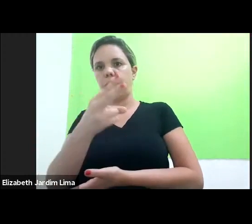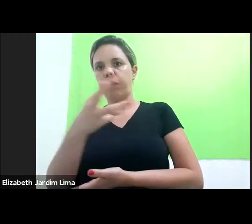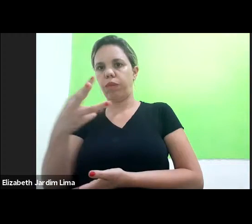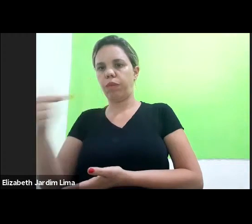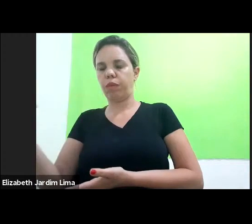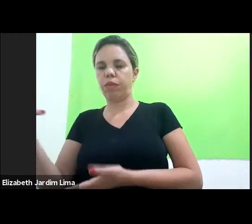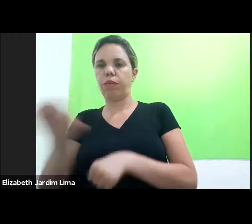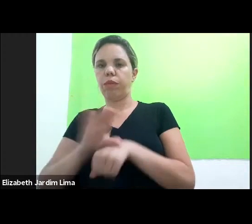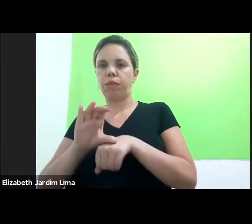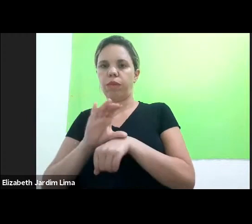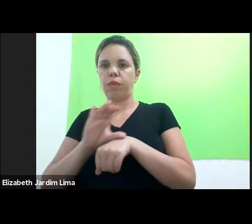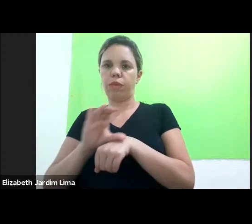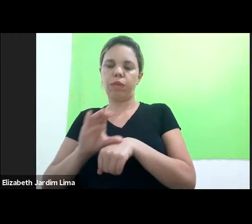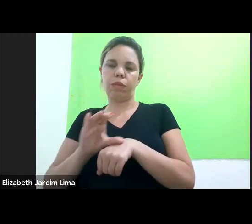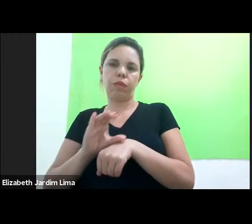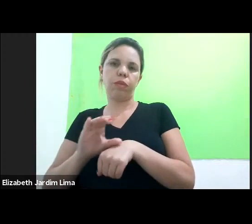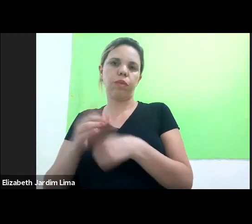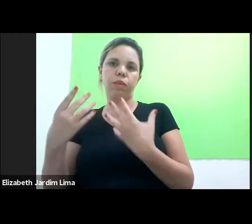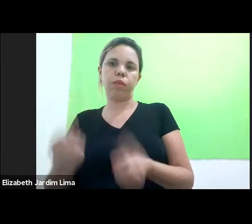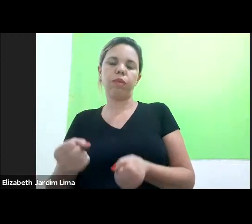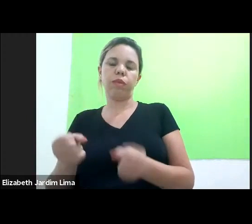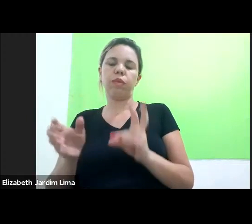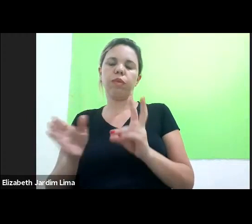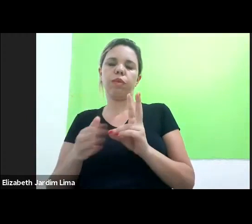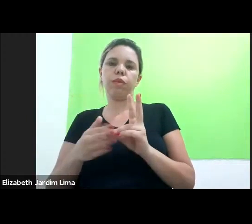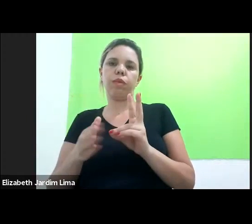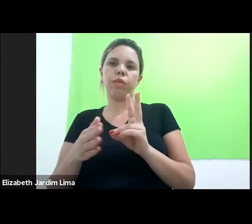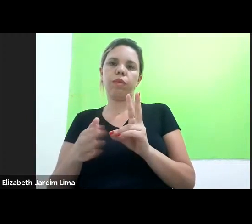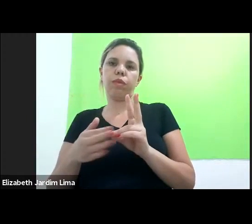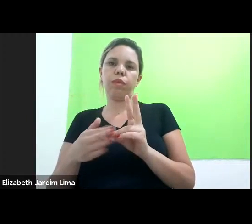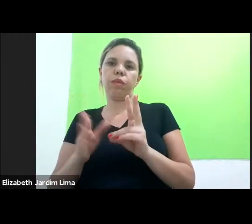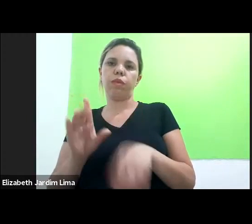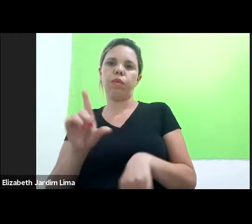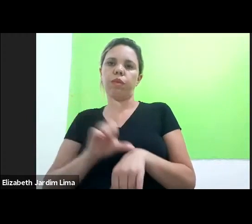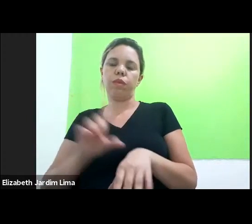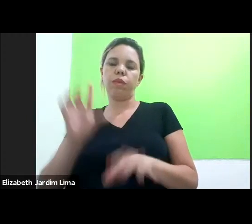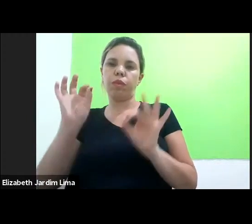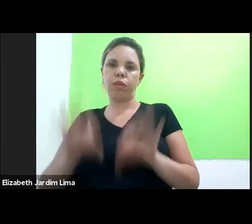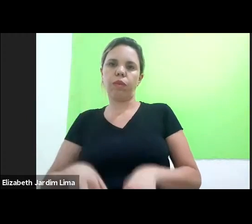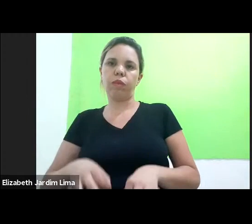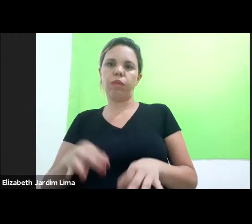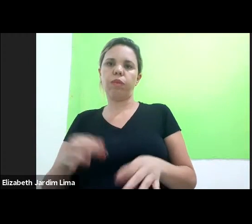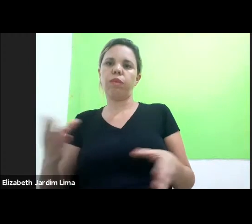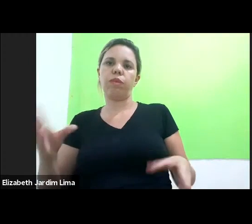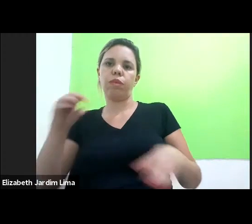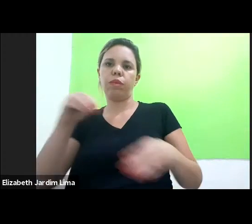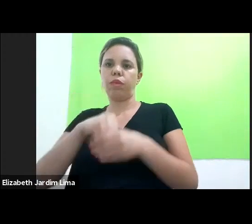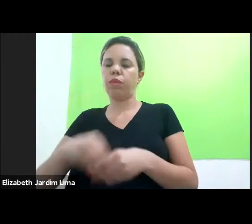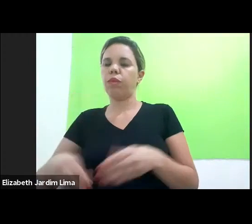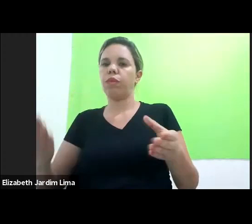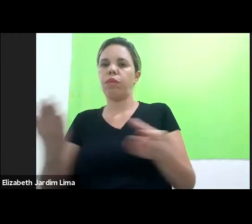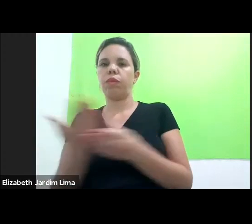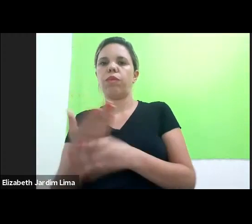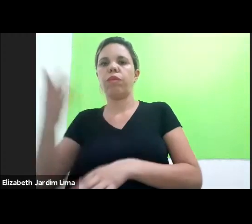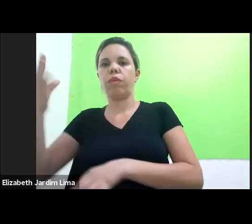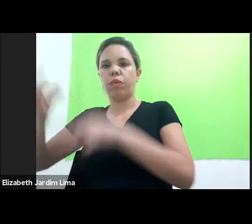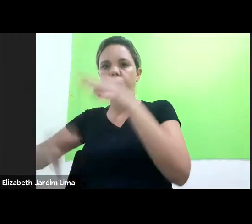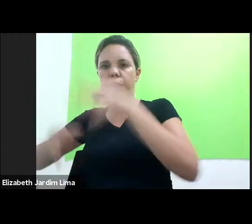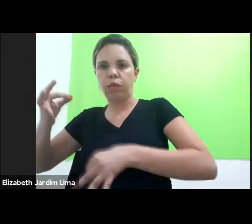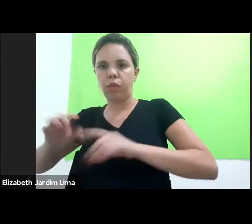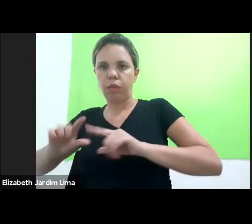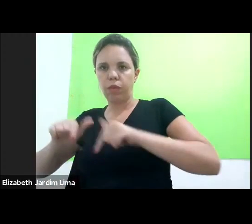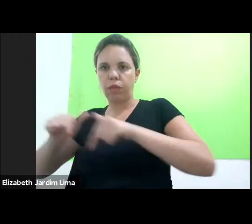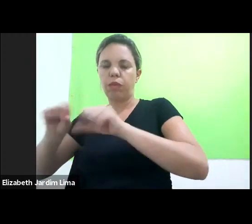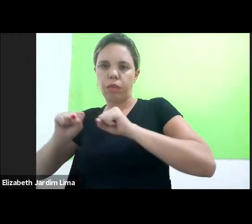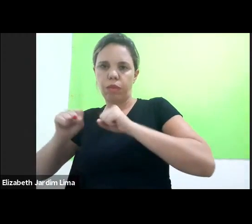Constituição, que reconhece aos povos indígenas a legitimidade processual, né, para estar em juízo na defesa de seus